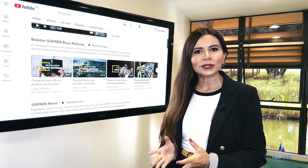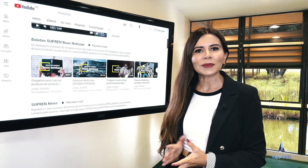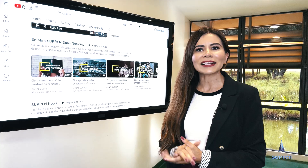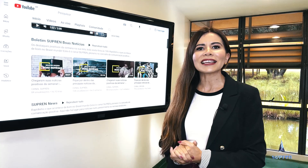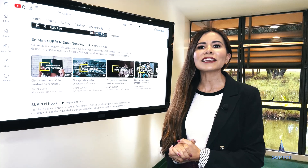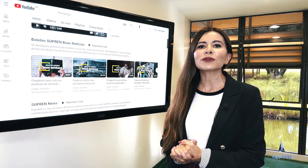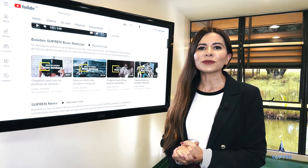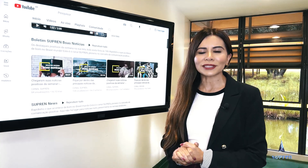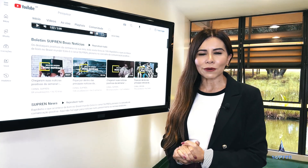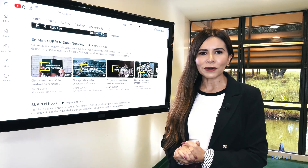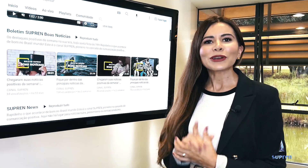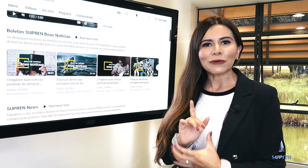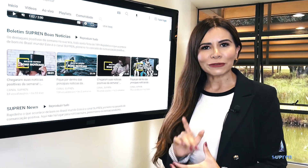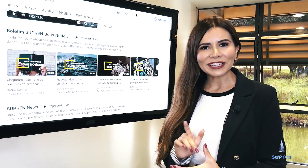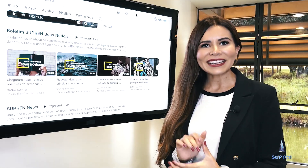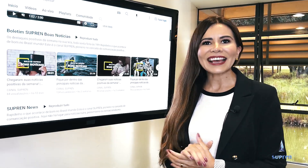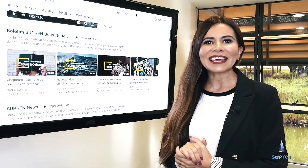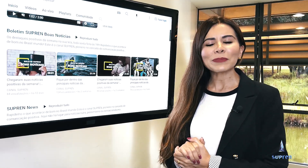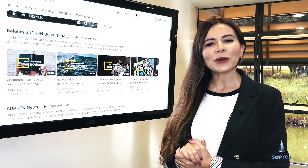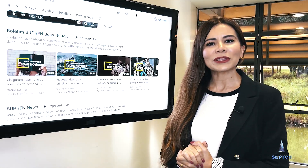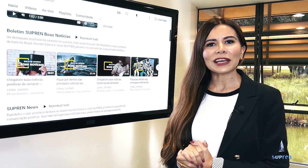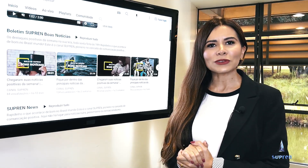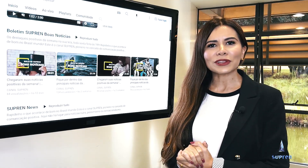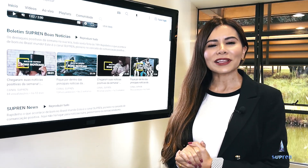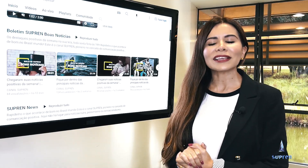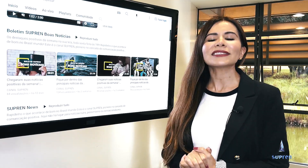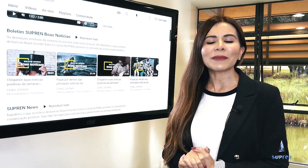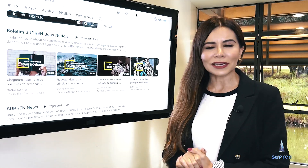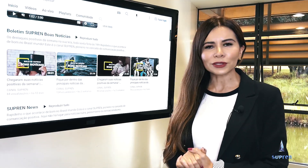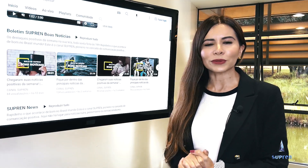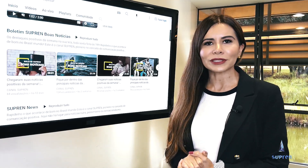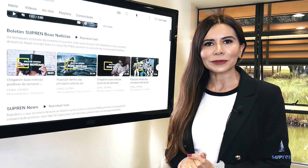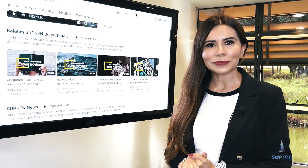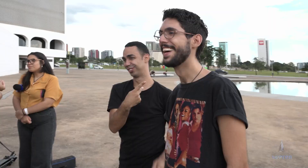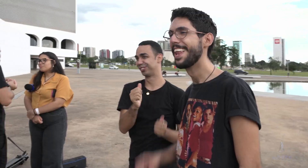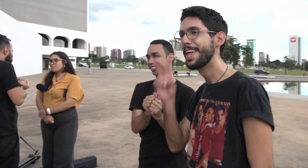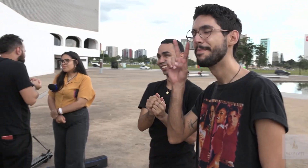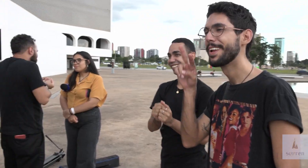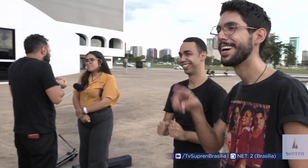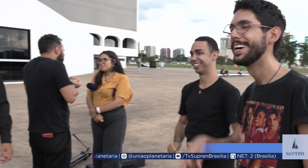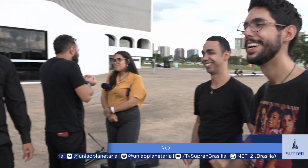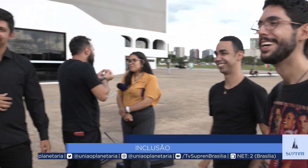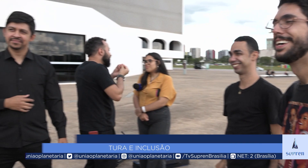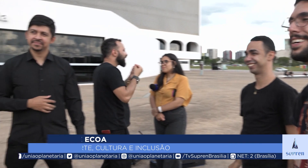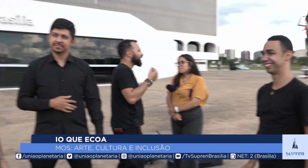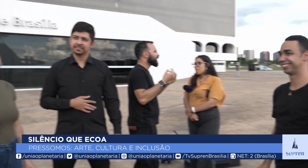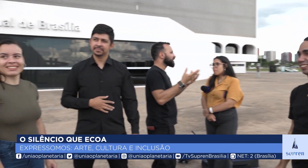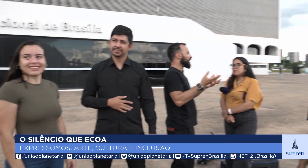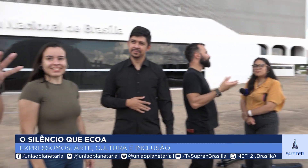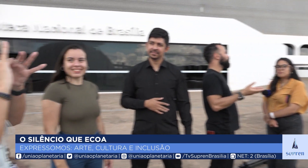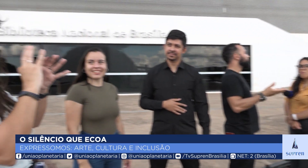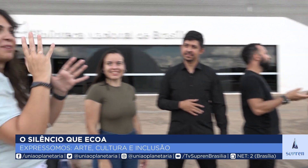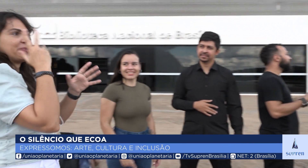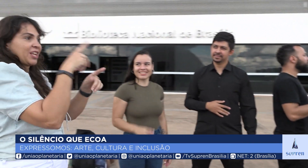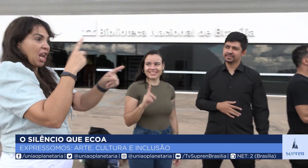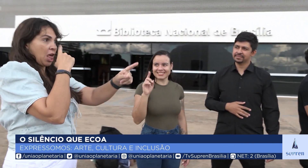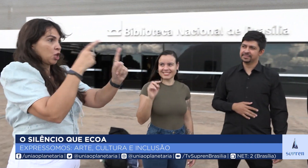pela inclusão. Confira na reportagem de Isabela Souza. Expressomos é um coletivo de múltiplas linguagens